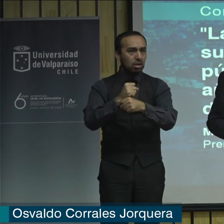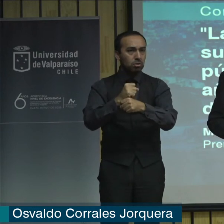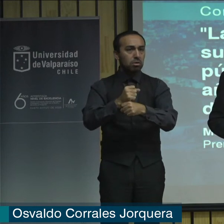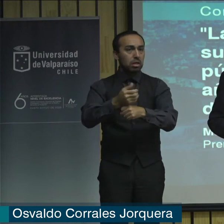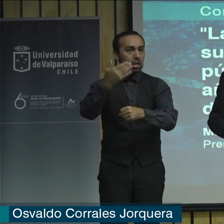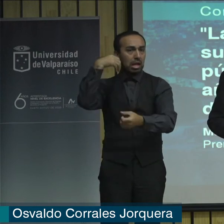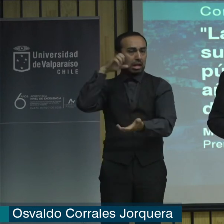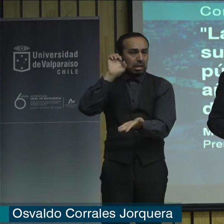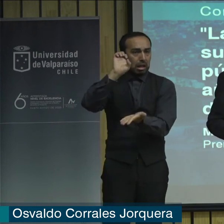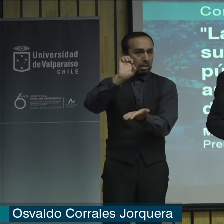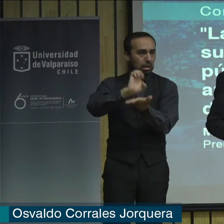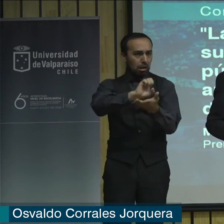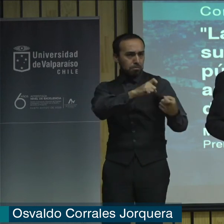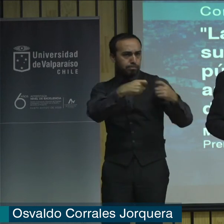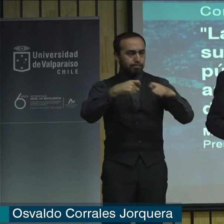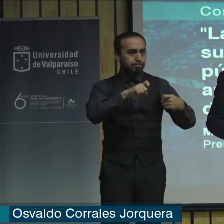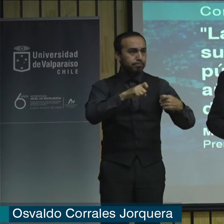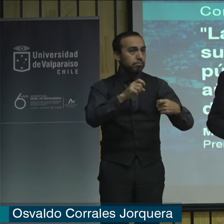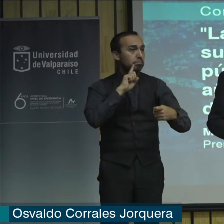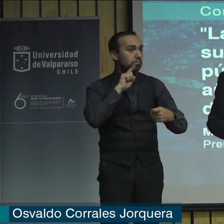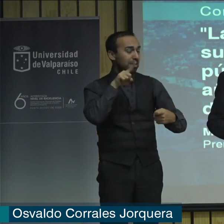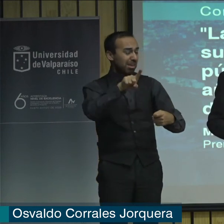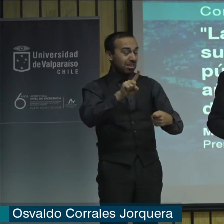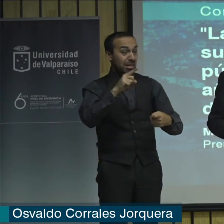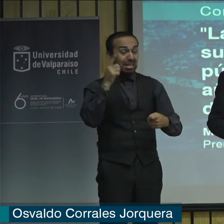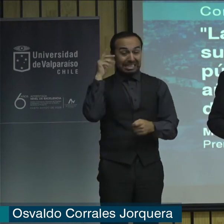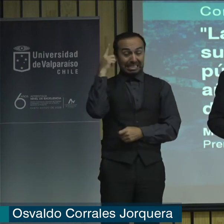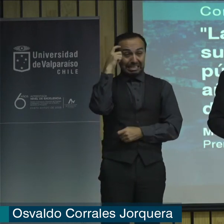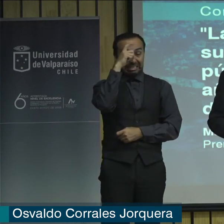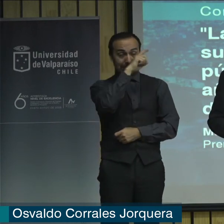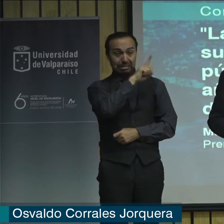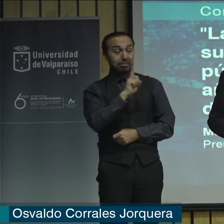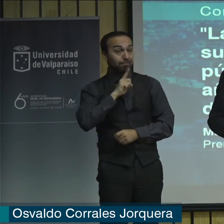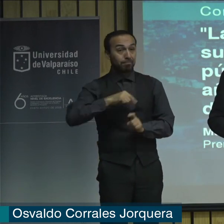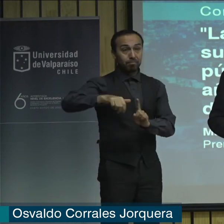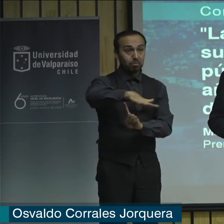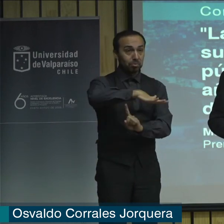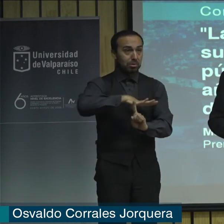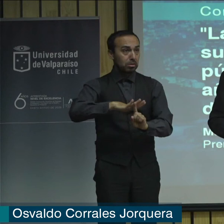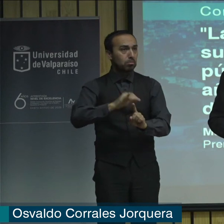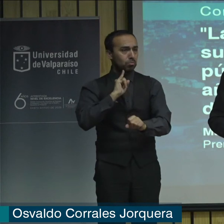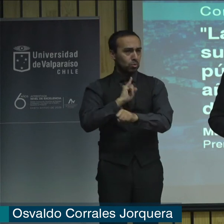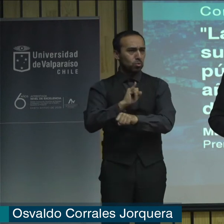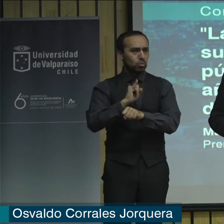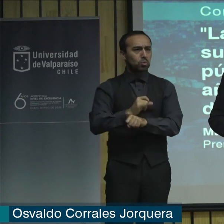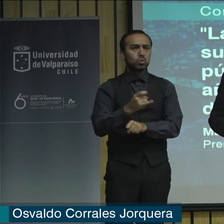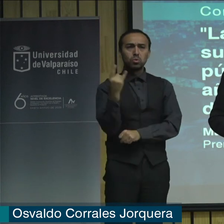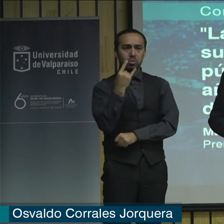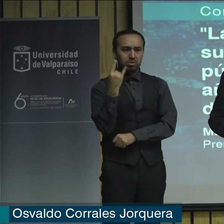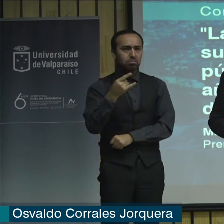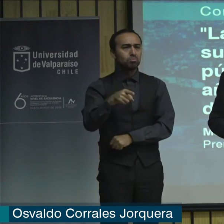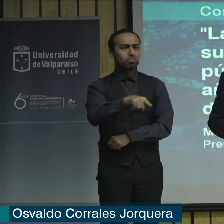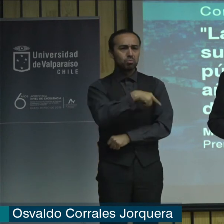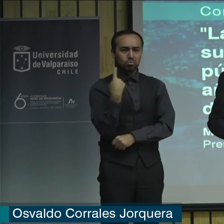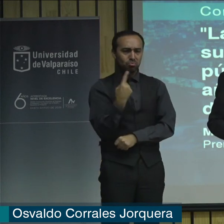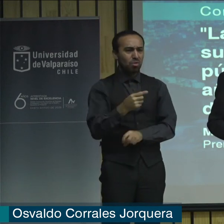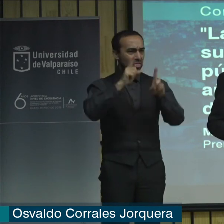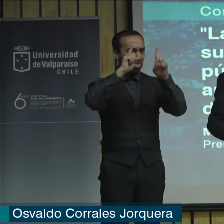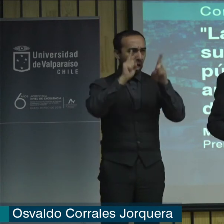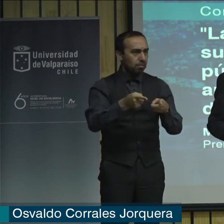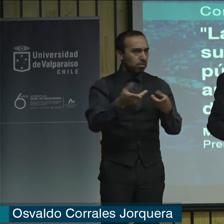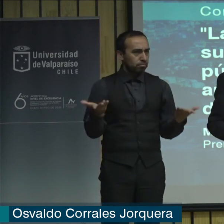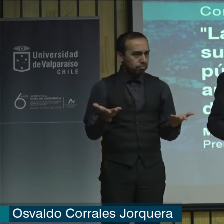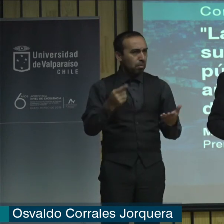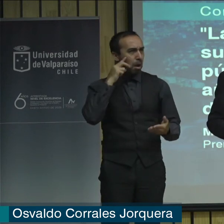de estado fatídico acontecimiento que como institución Universitaria tenemos el deber de abordar no